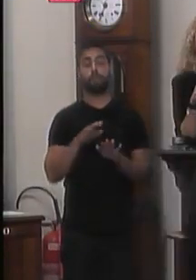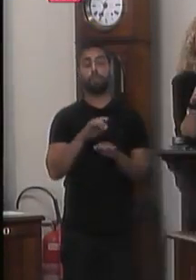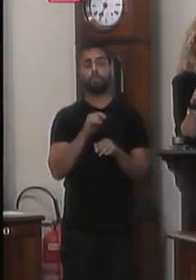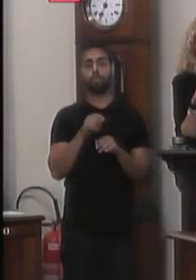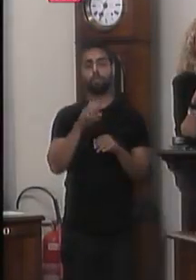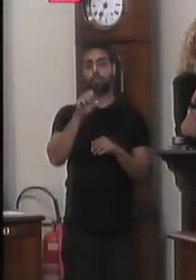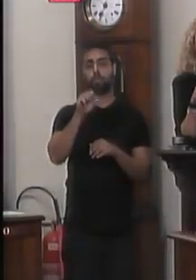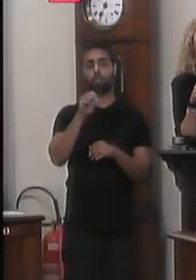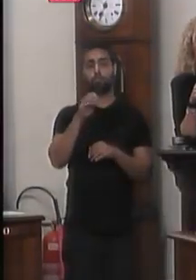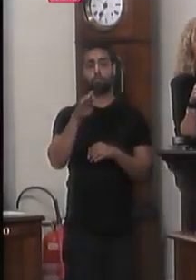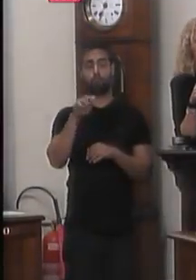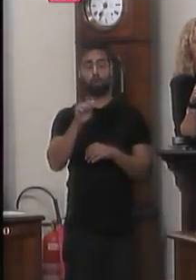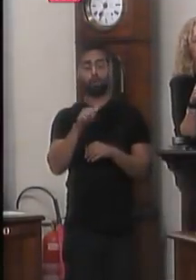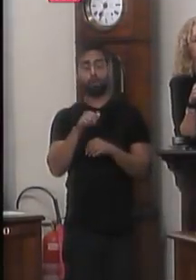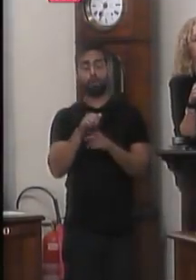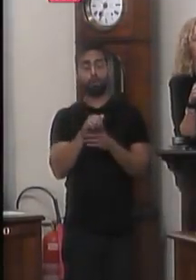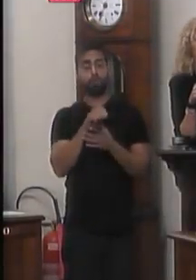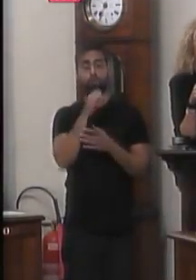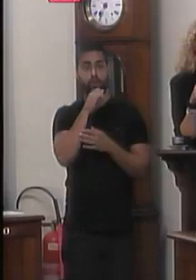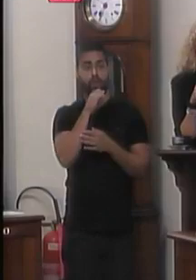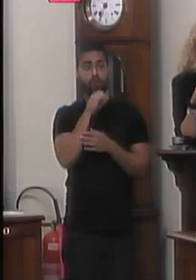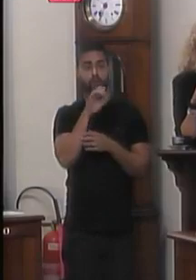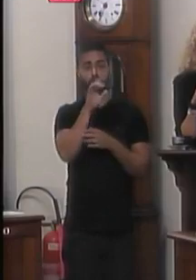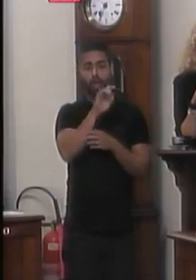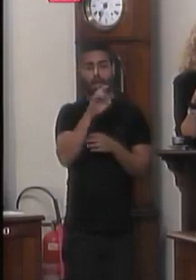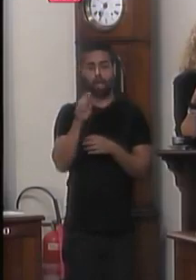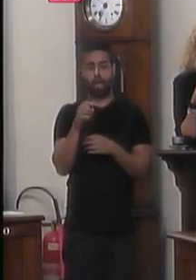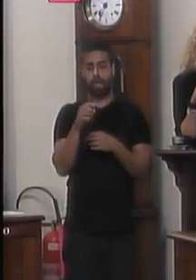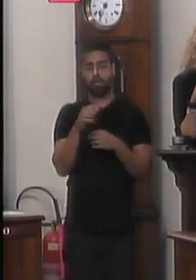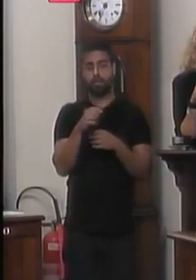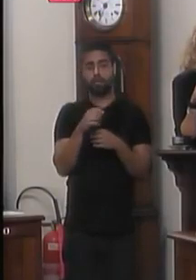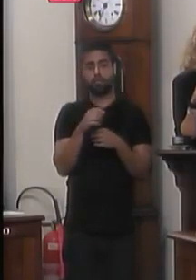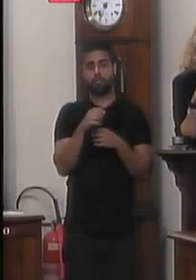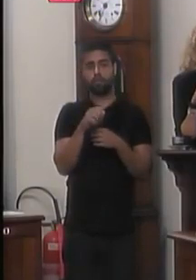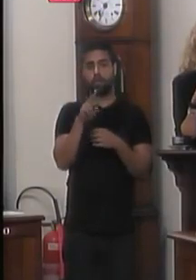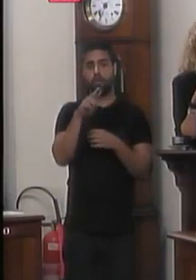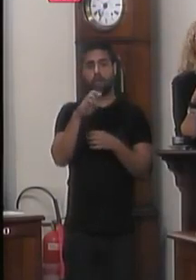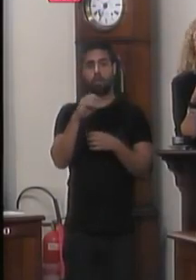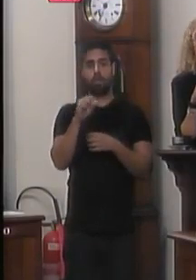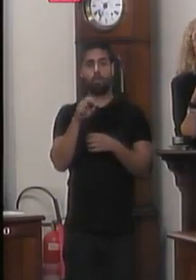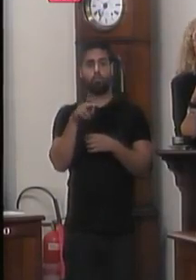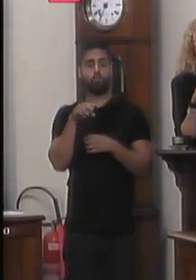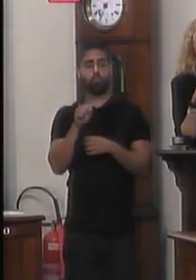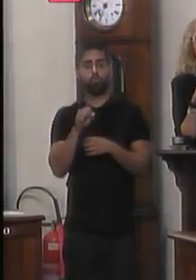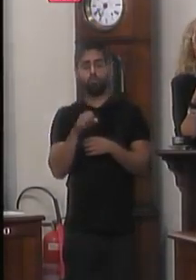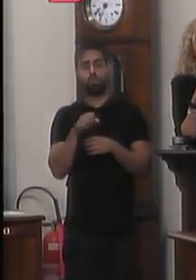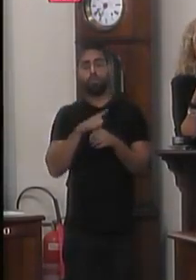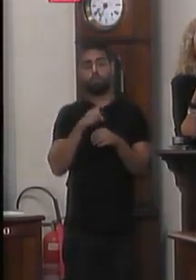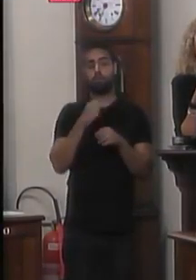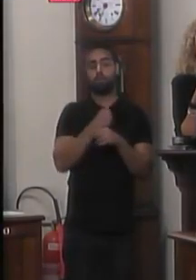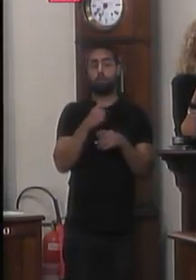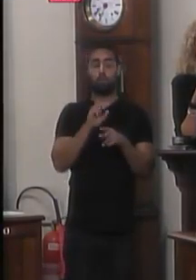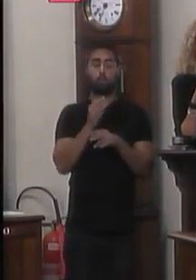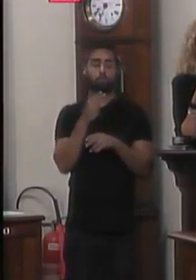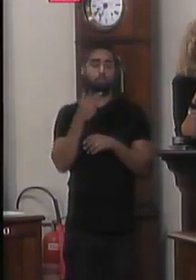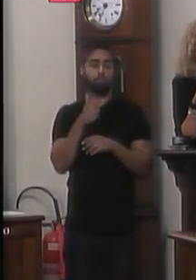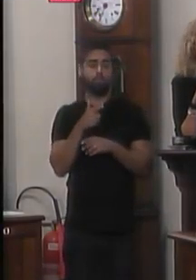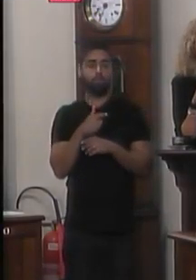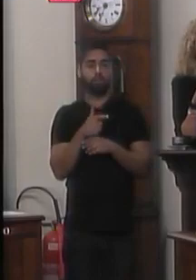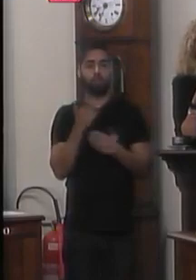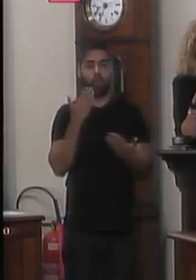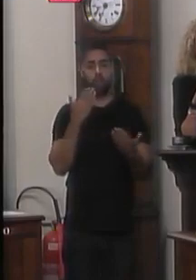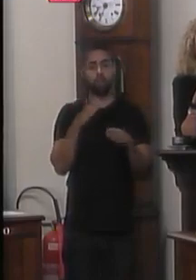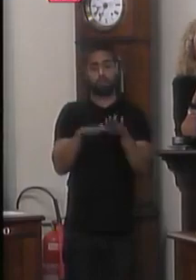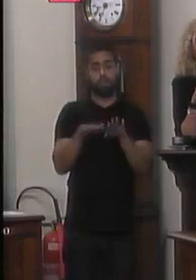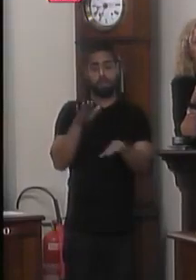as fontes, né, de recurso. Cada fonte de recurso ela tem um excesso de arrecadação ou não, e de acordo com a